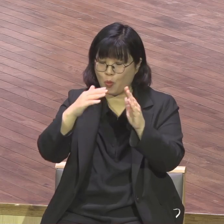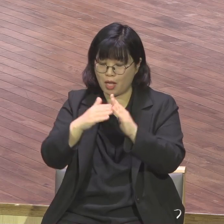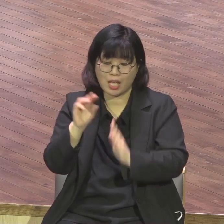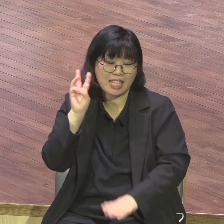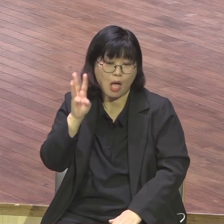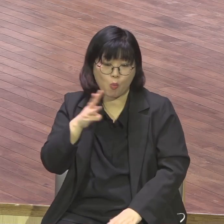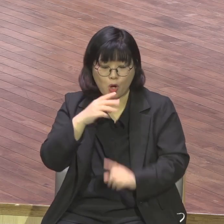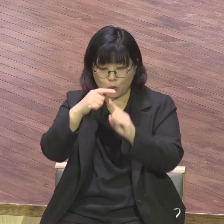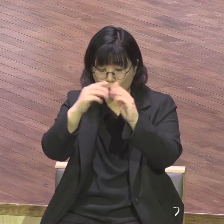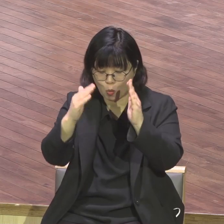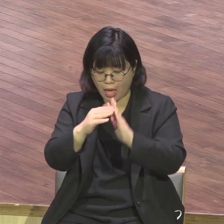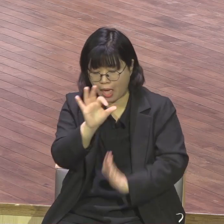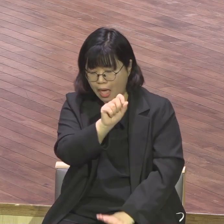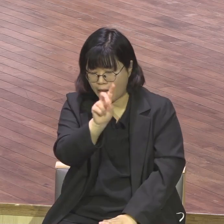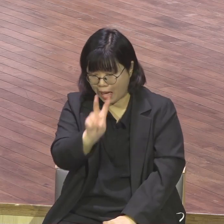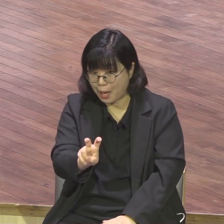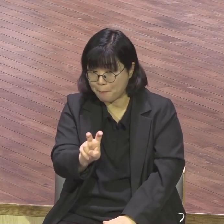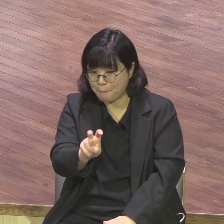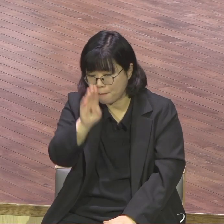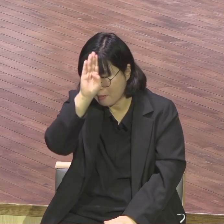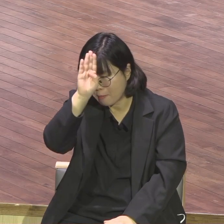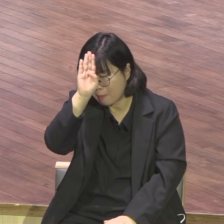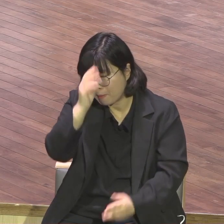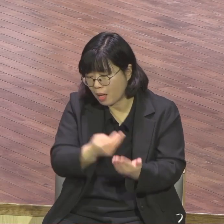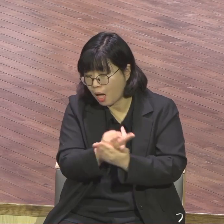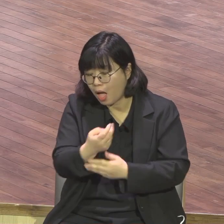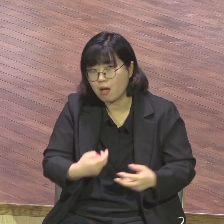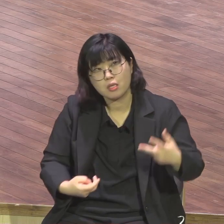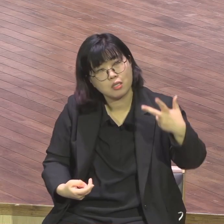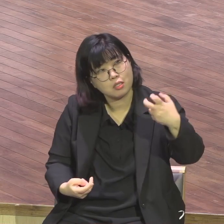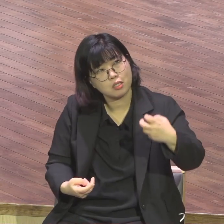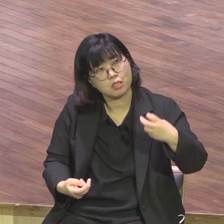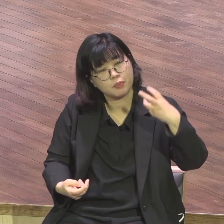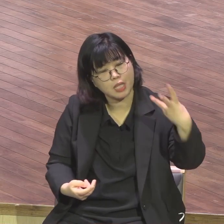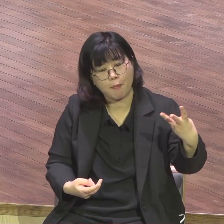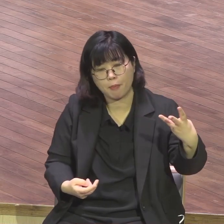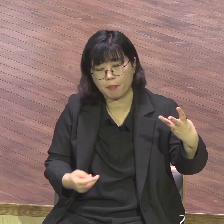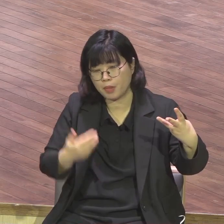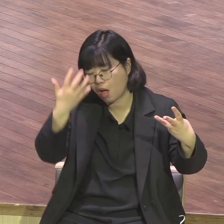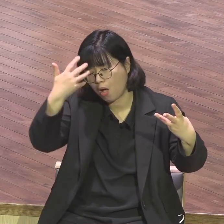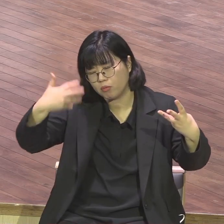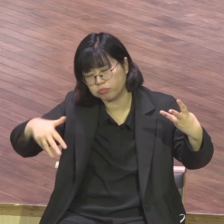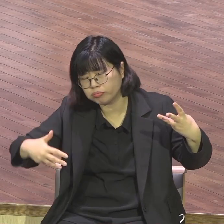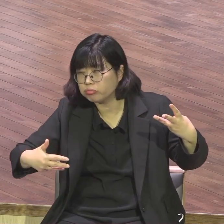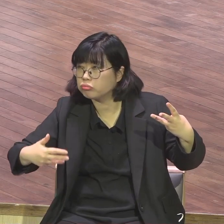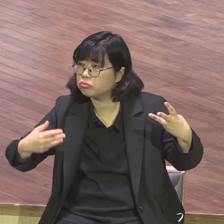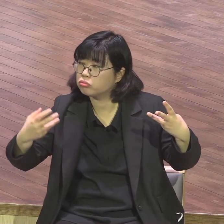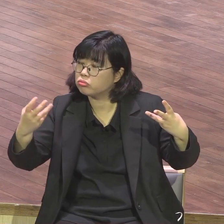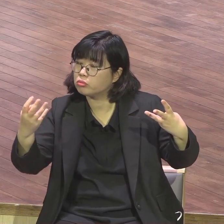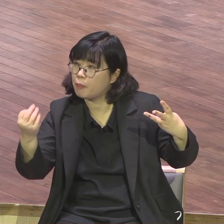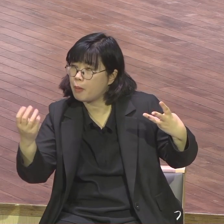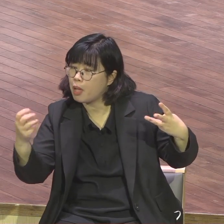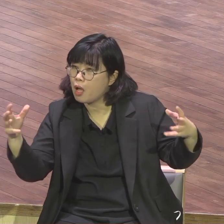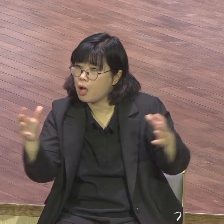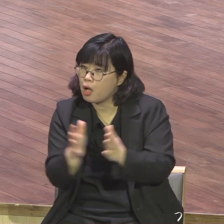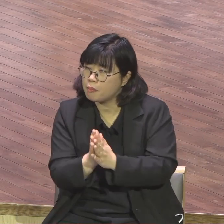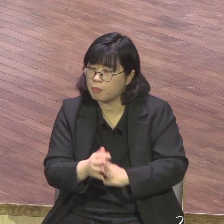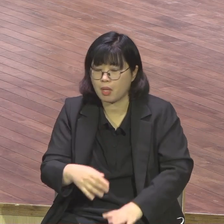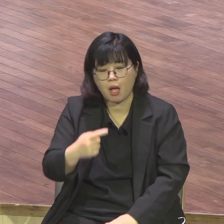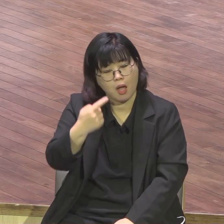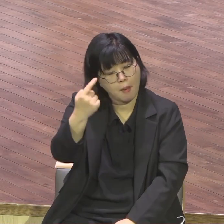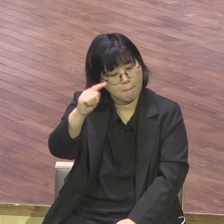73명입니다. 중병 환자가 28명, 이번 주까지가 101명이 지금 사경을 헤매고